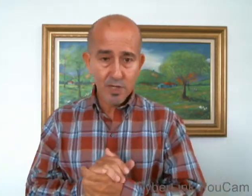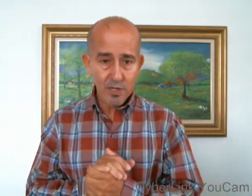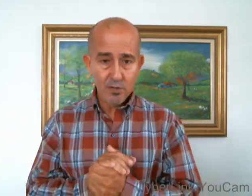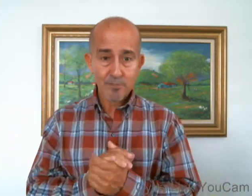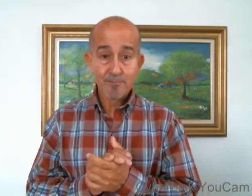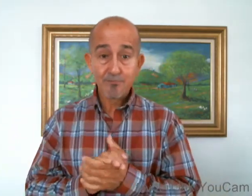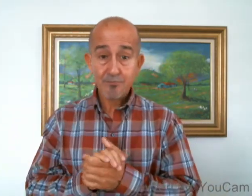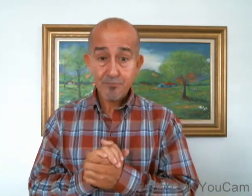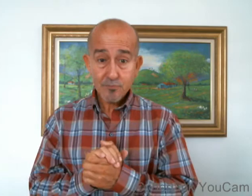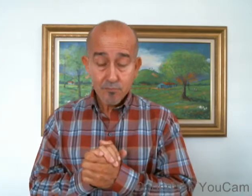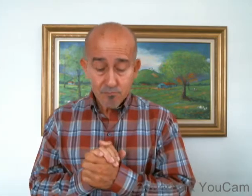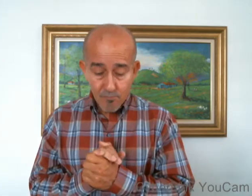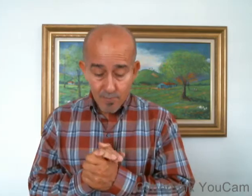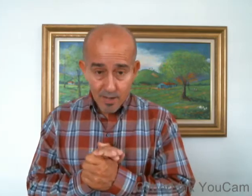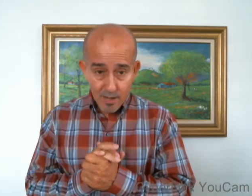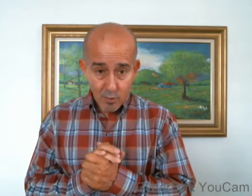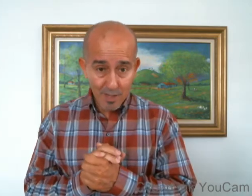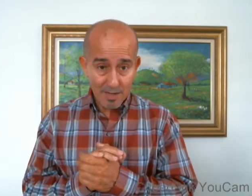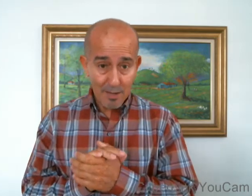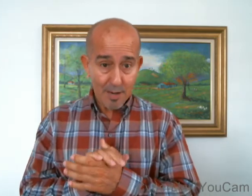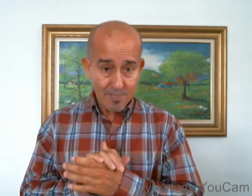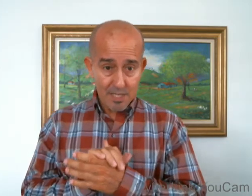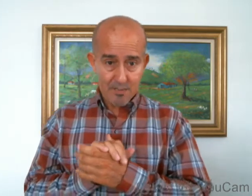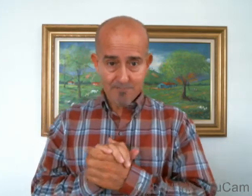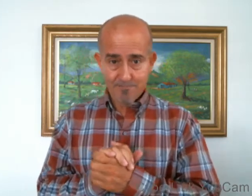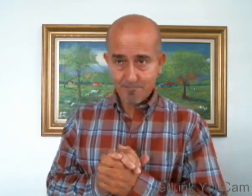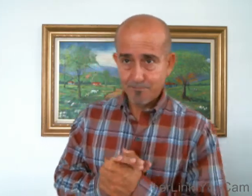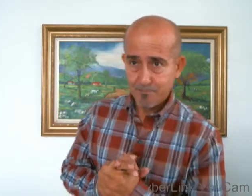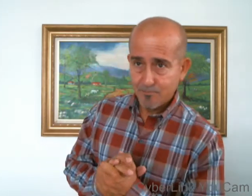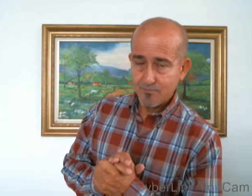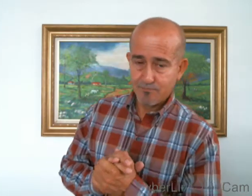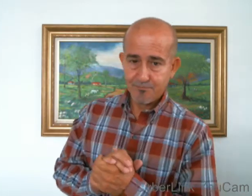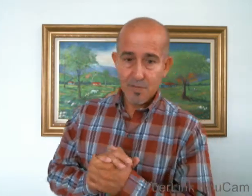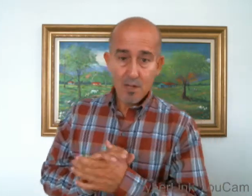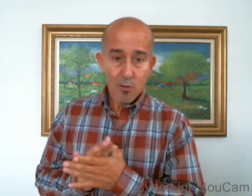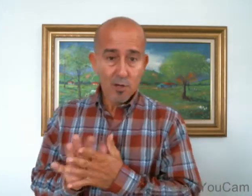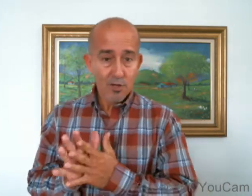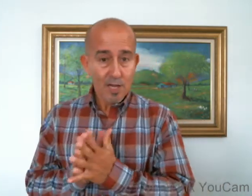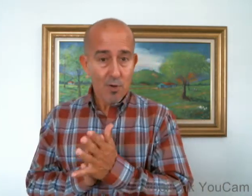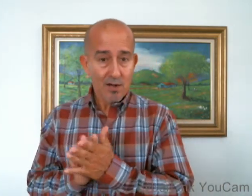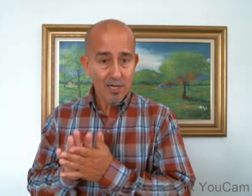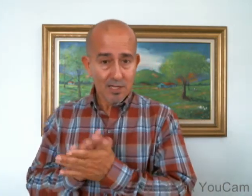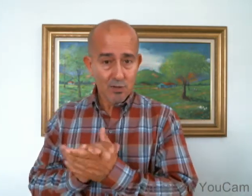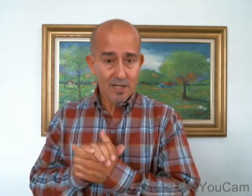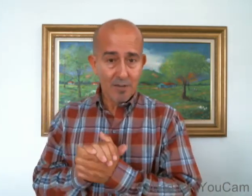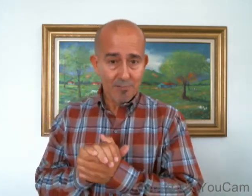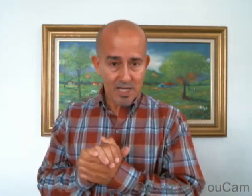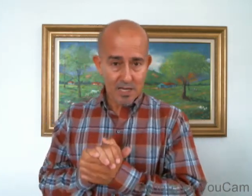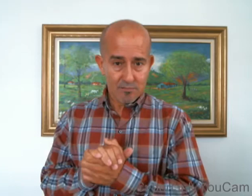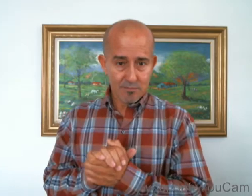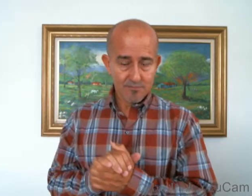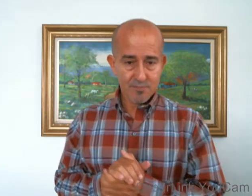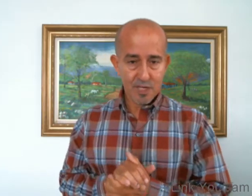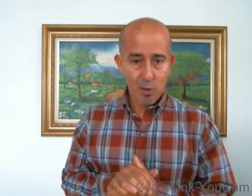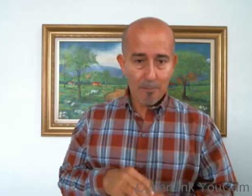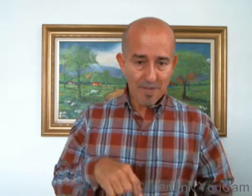surgido con la palabra pie. Cuando estamos hablando del pie, de los